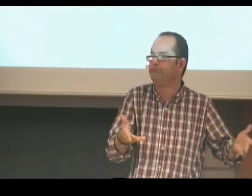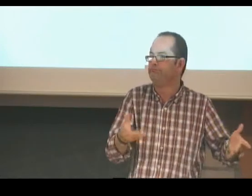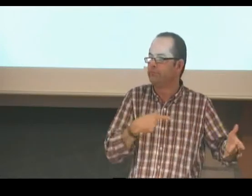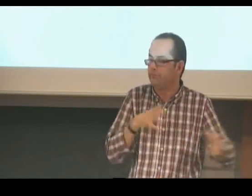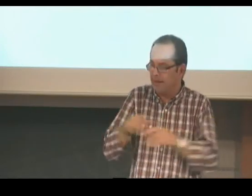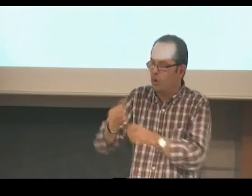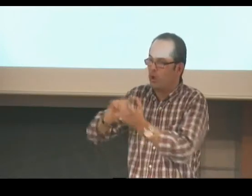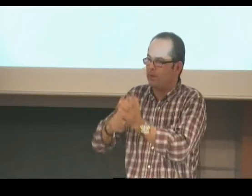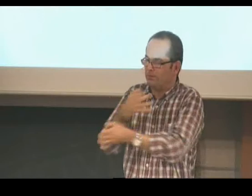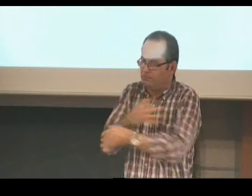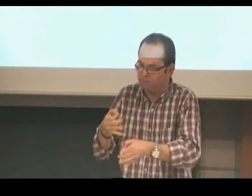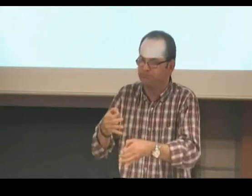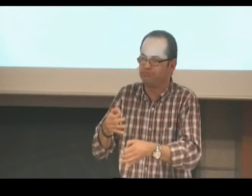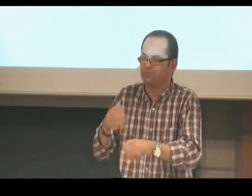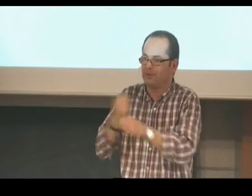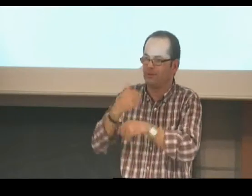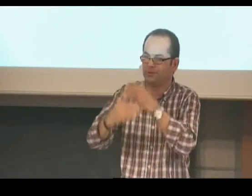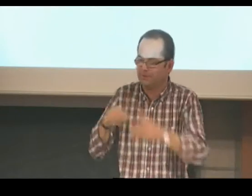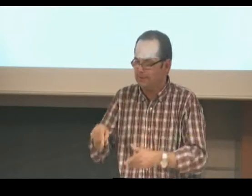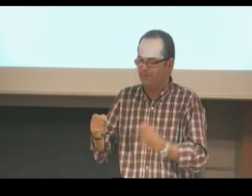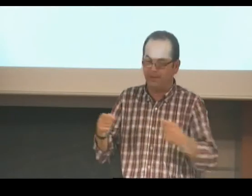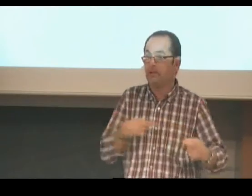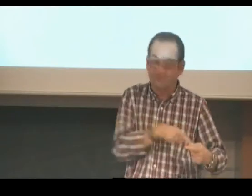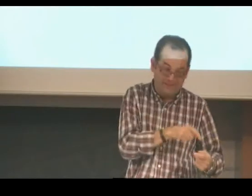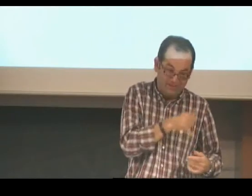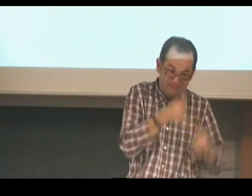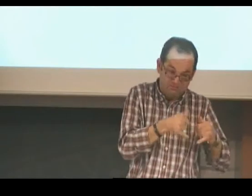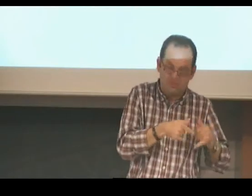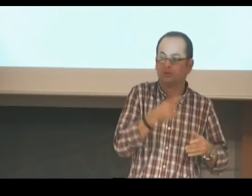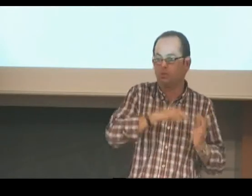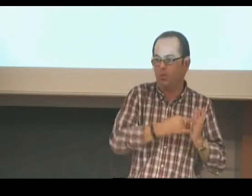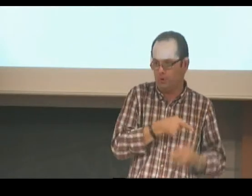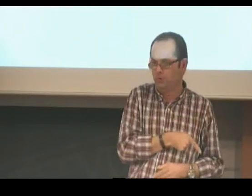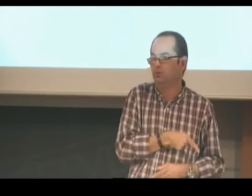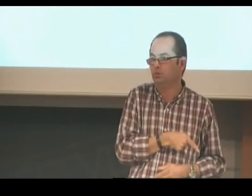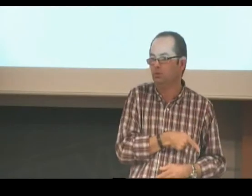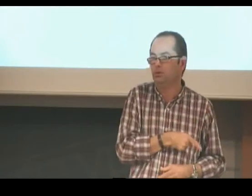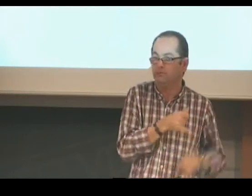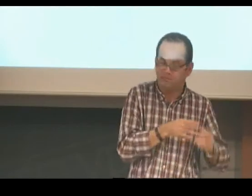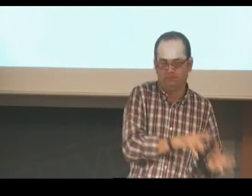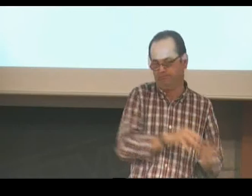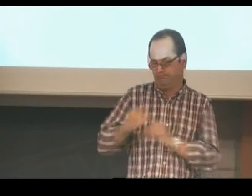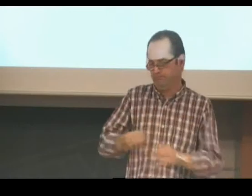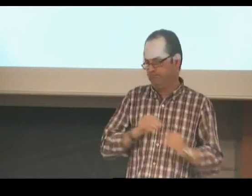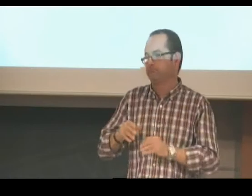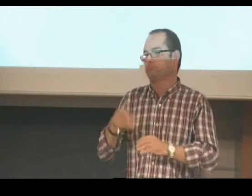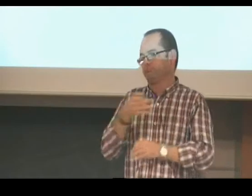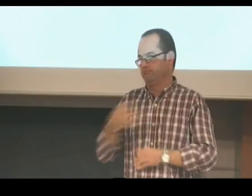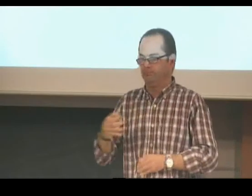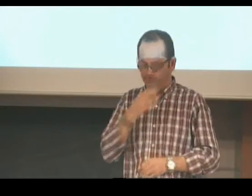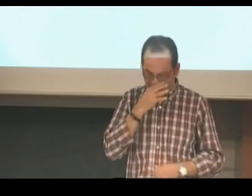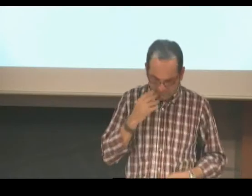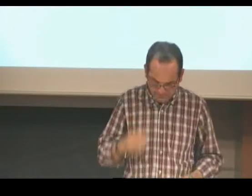hagin sortit correctament, doncs tirar-les endavant en el moment en què fem el